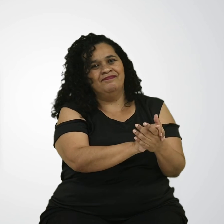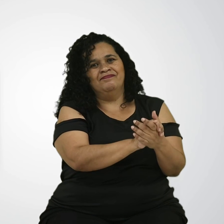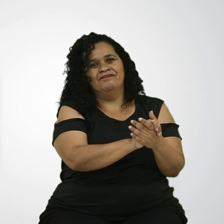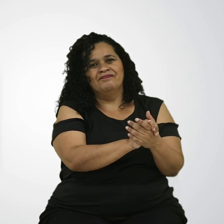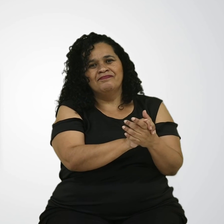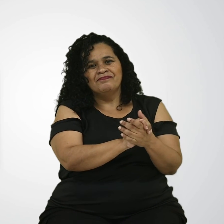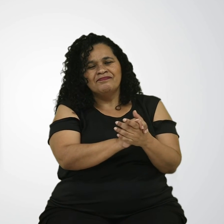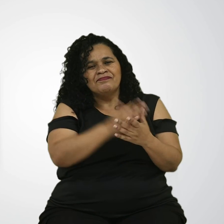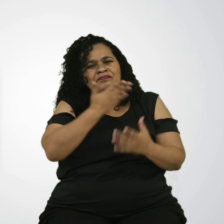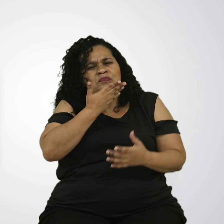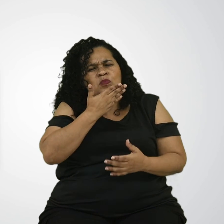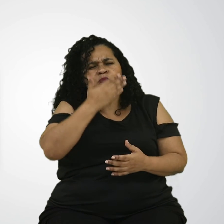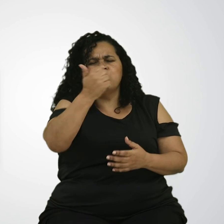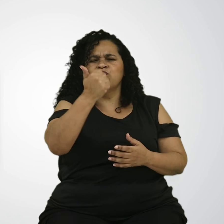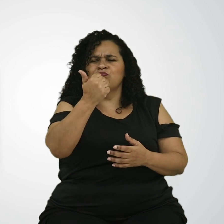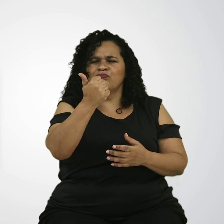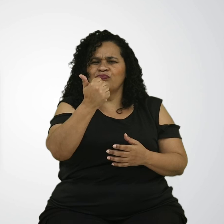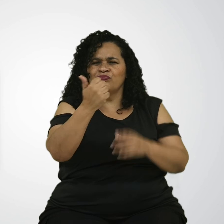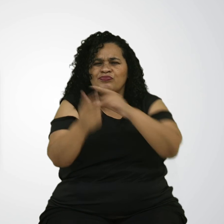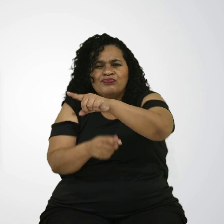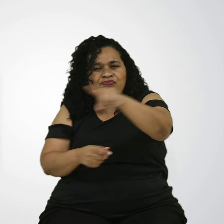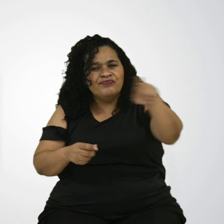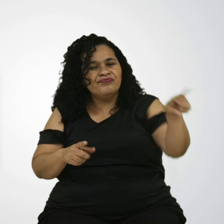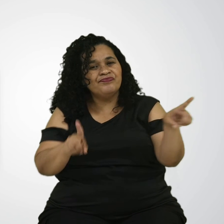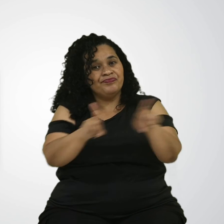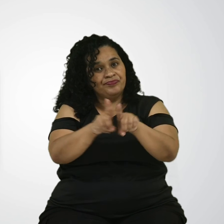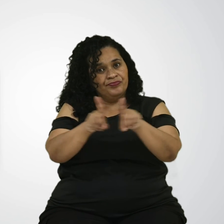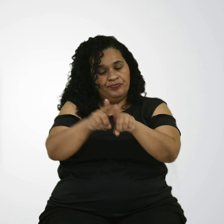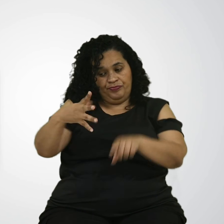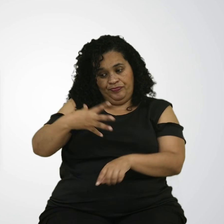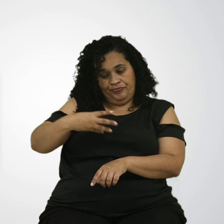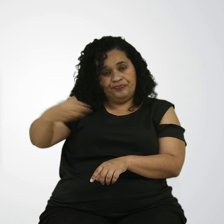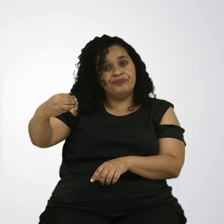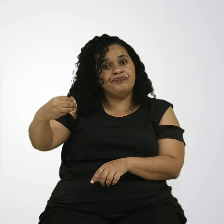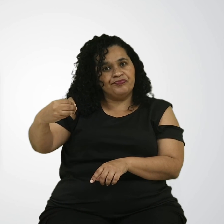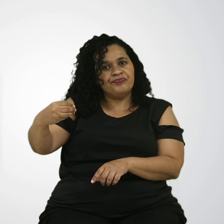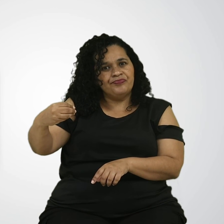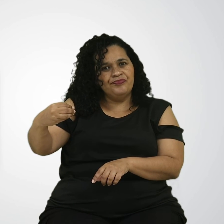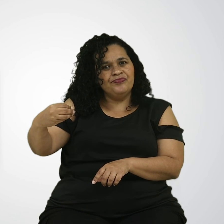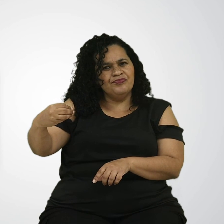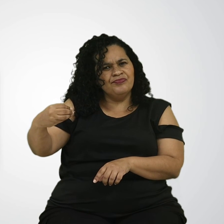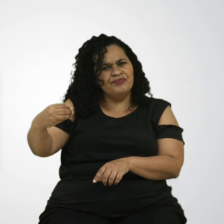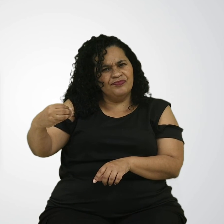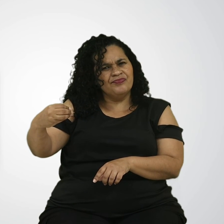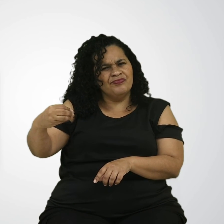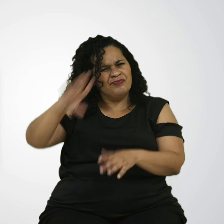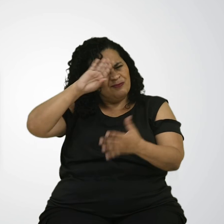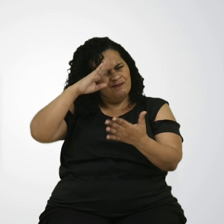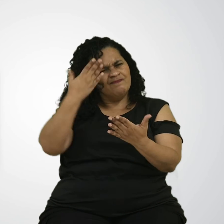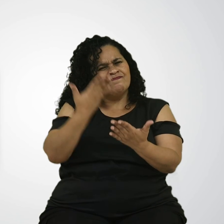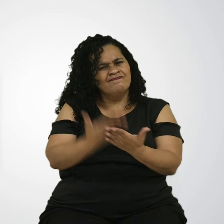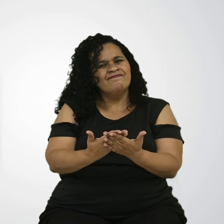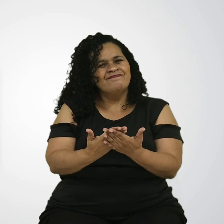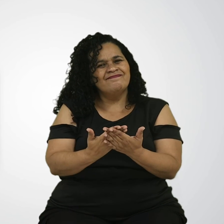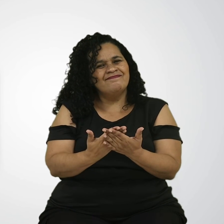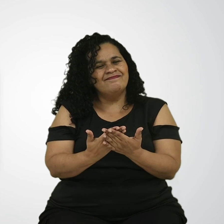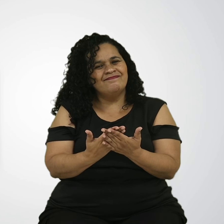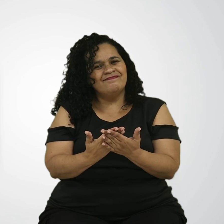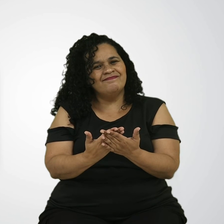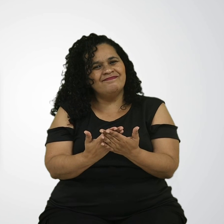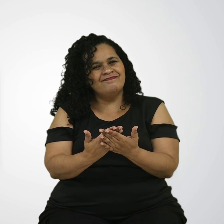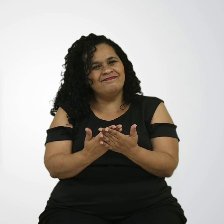é o desafio que eu quero lançar para você. E aqui é você, filho, também. Quero desafiar você a acreditar que